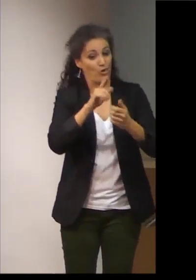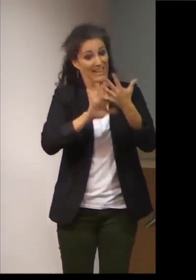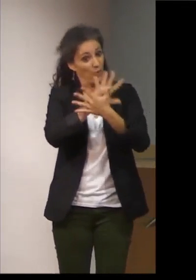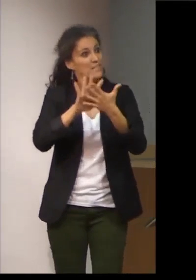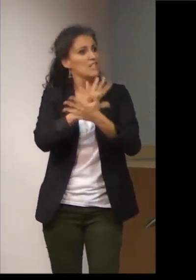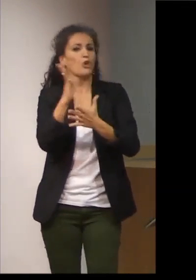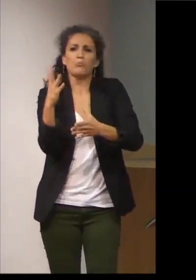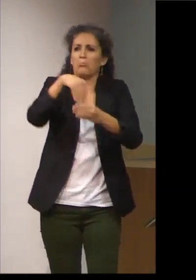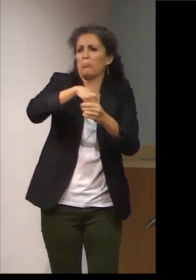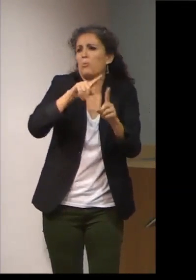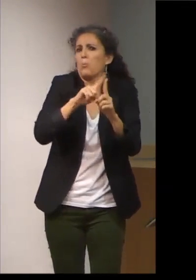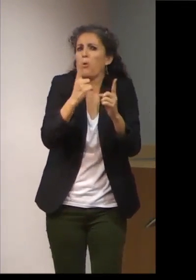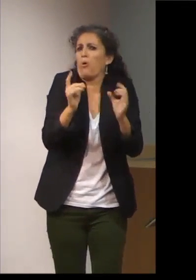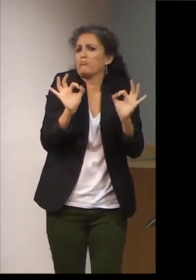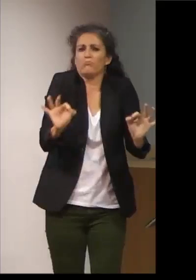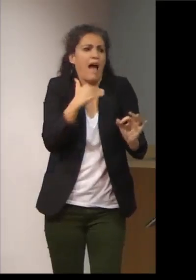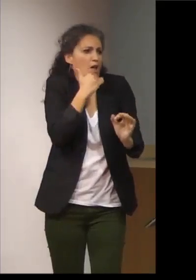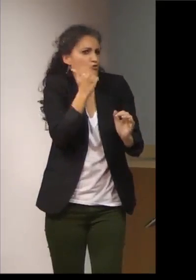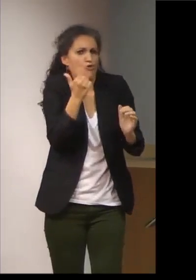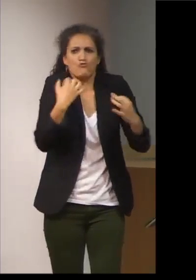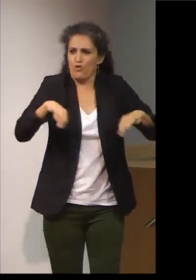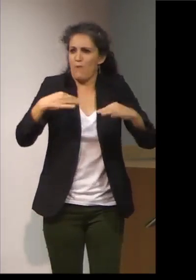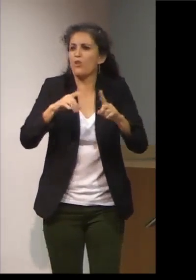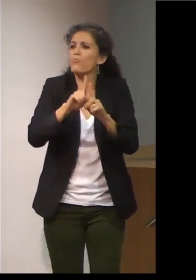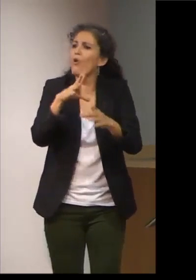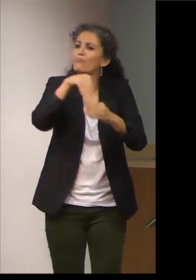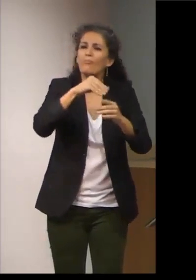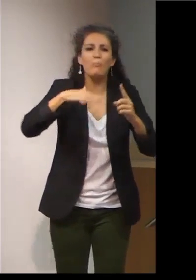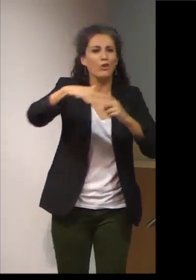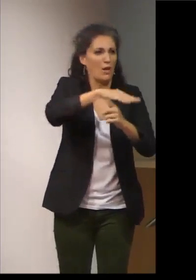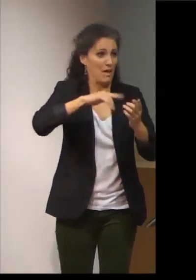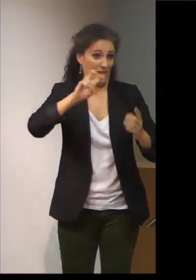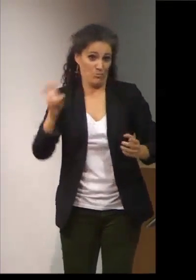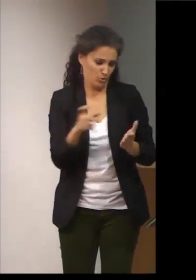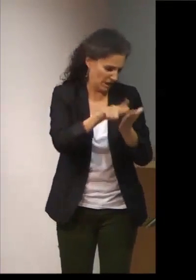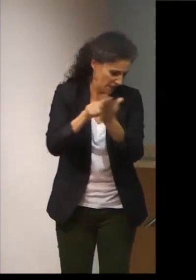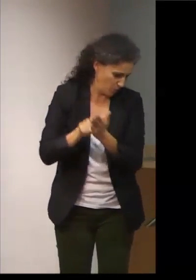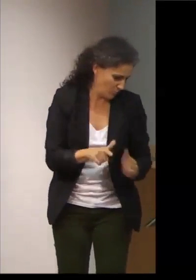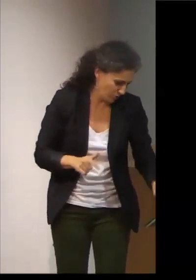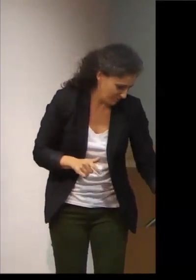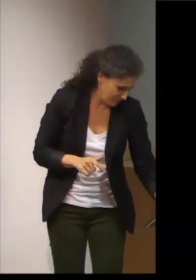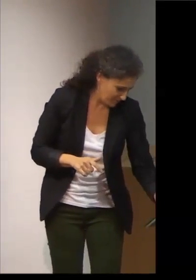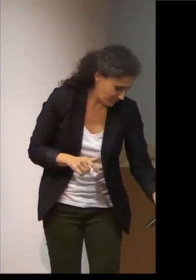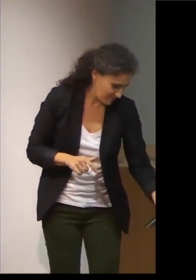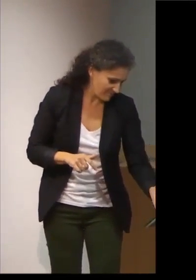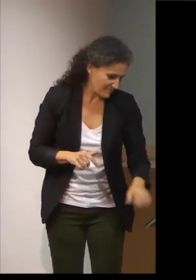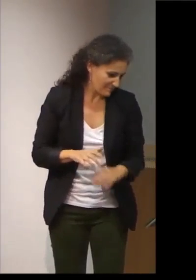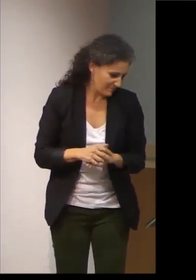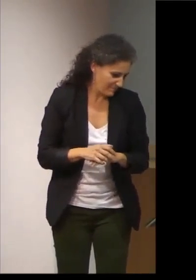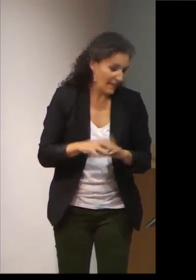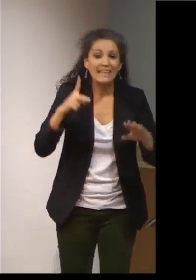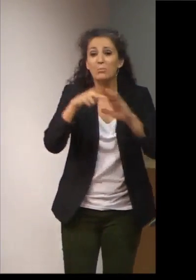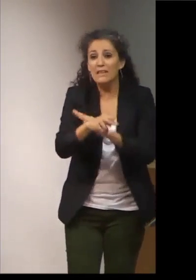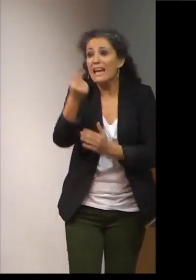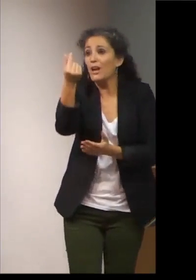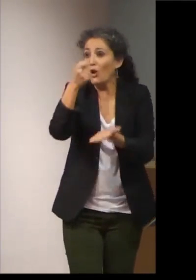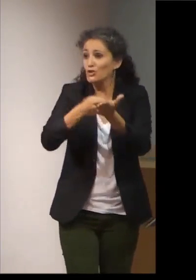destacar vuestro trabajo y vuestro esfuerzo en la inclusión de la lengua de signos como algo algo más